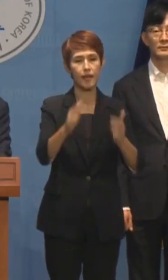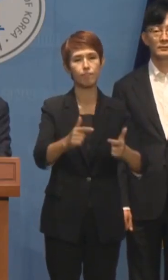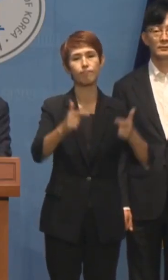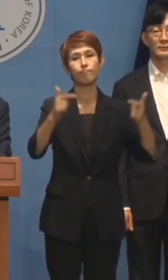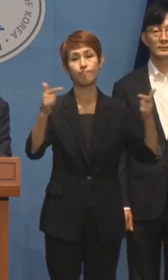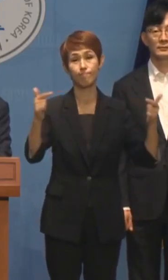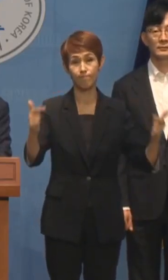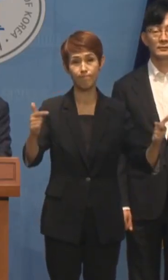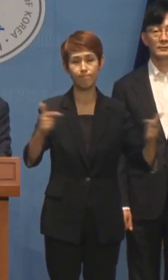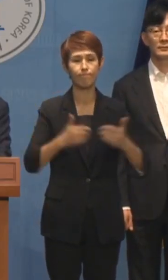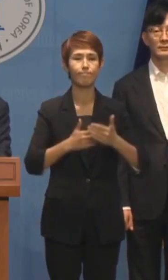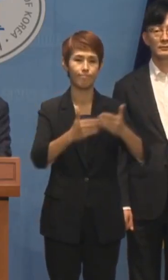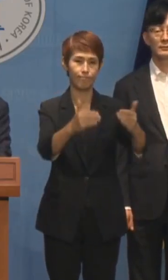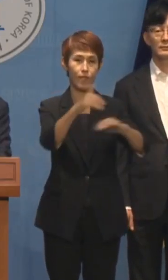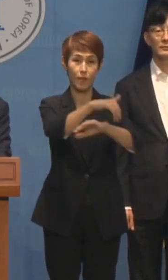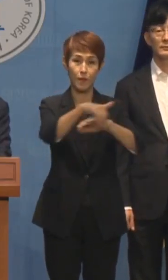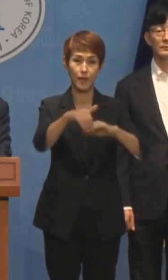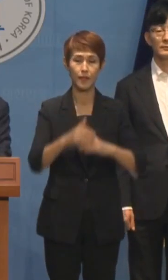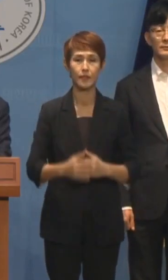증액을 추진하겠습니다.